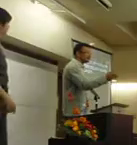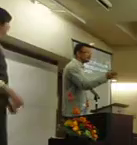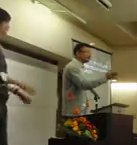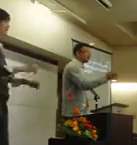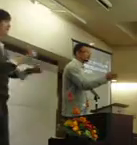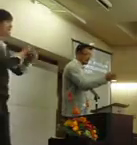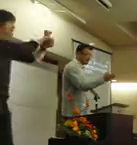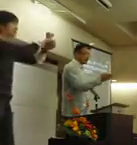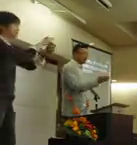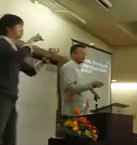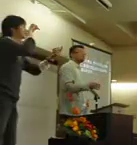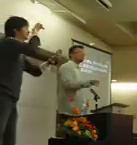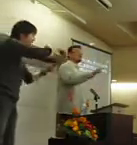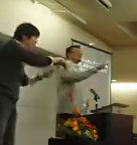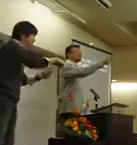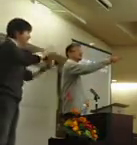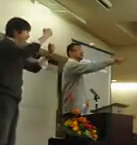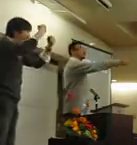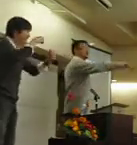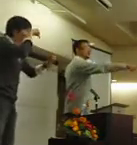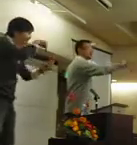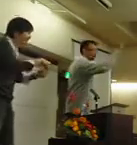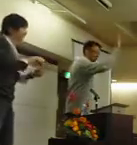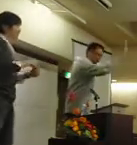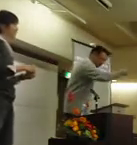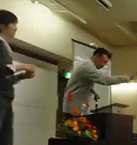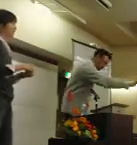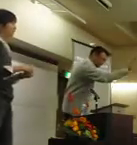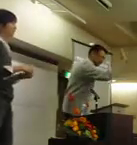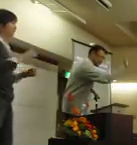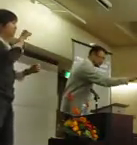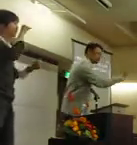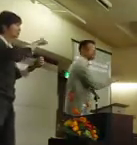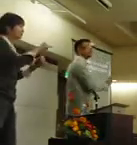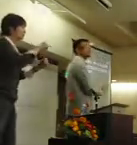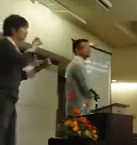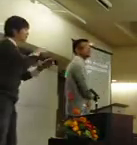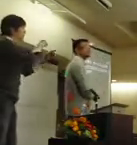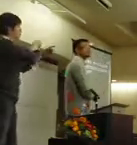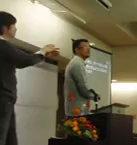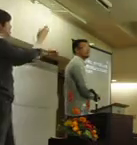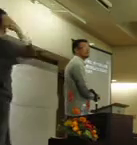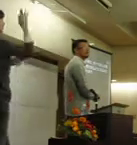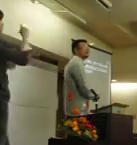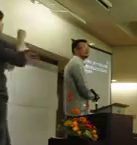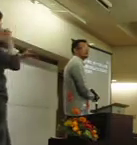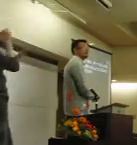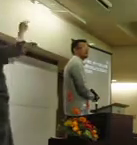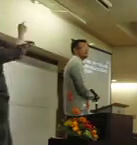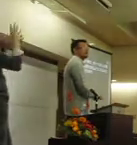刑務所の中で、そちら側の聴衆席に座ってました。